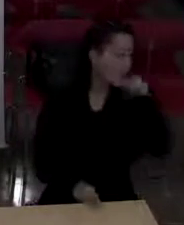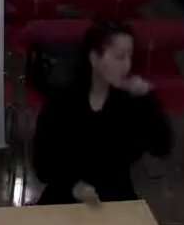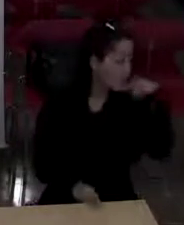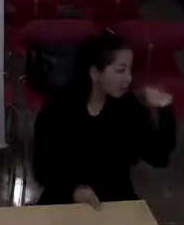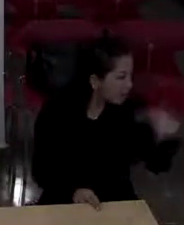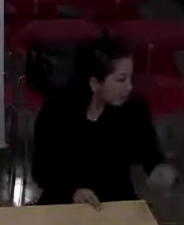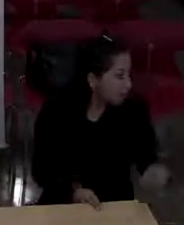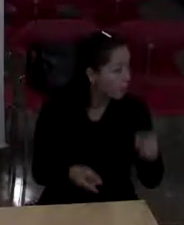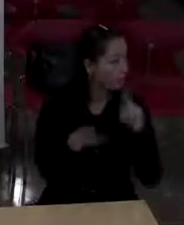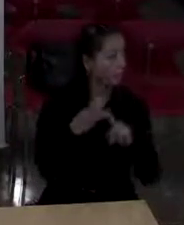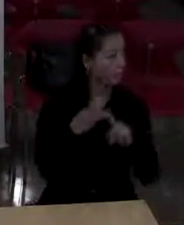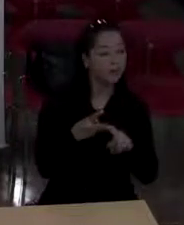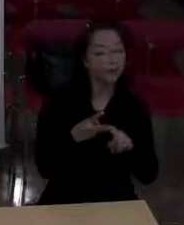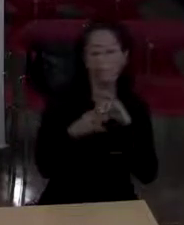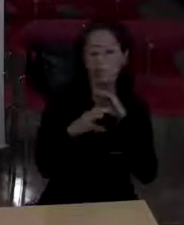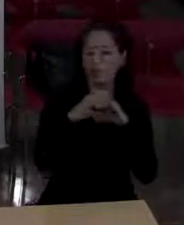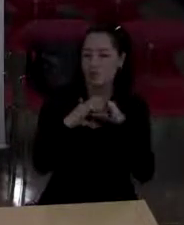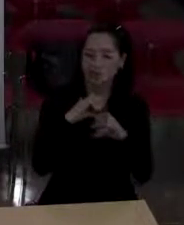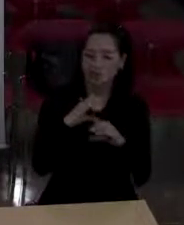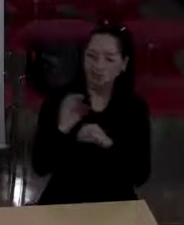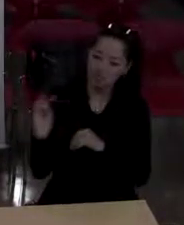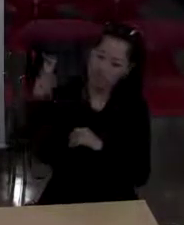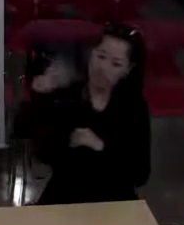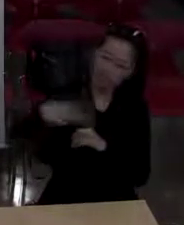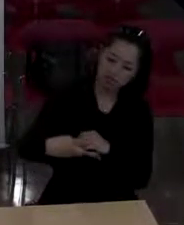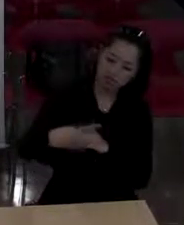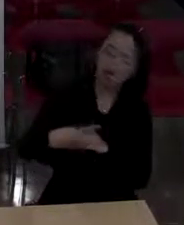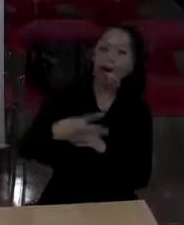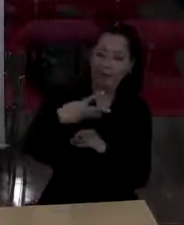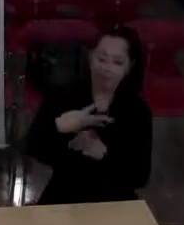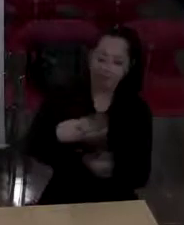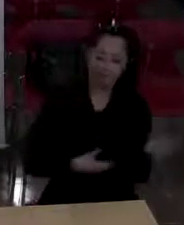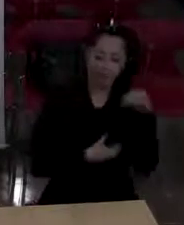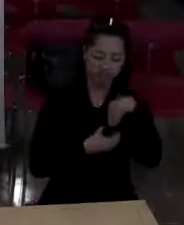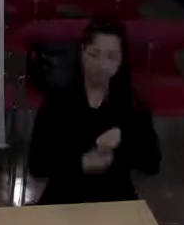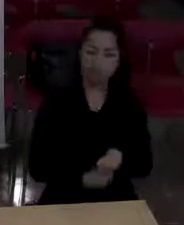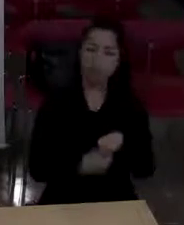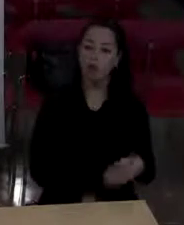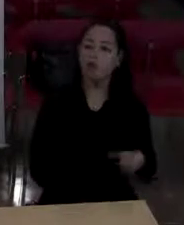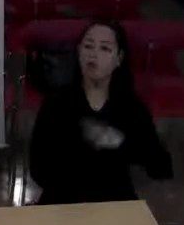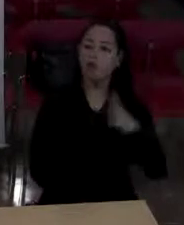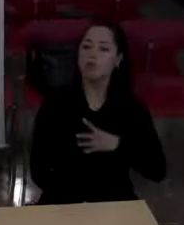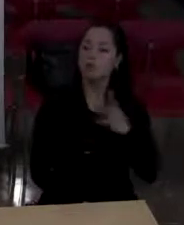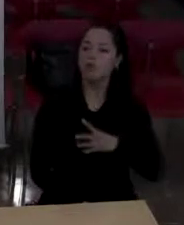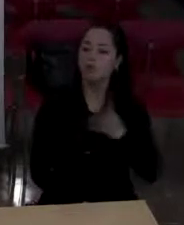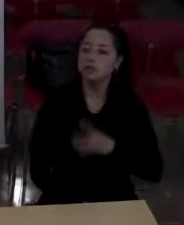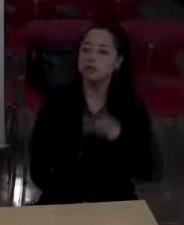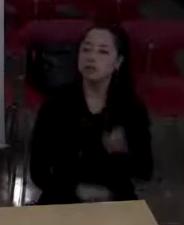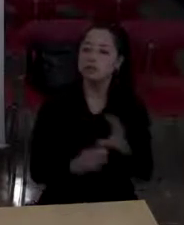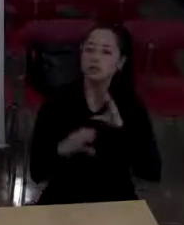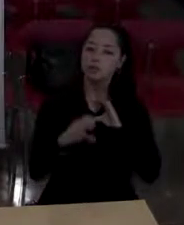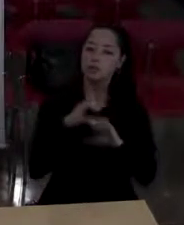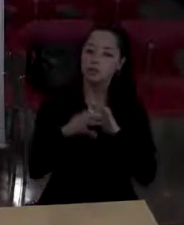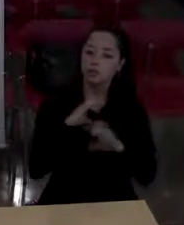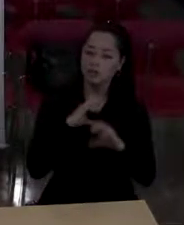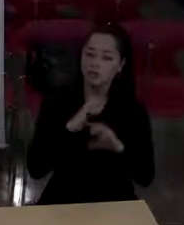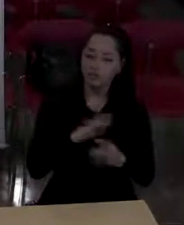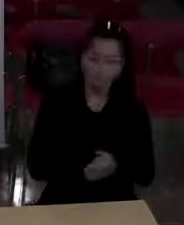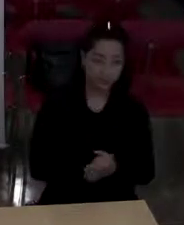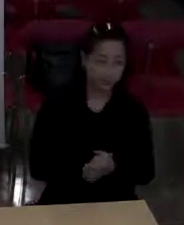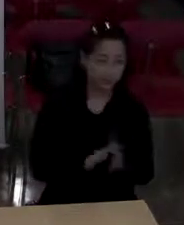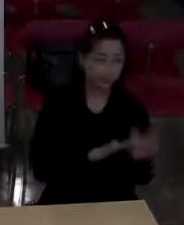hablar de lo que es la competencia comunicativa. En cuanto a la competencia comunicativa, tal como lo describe